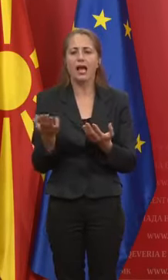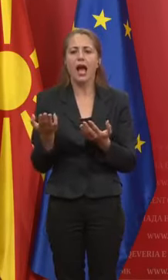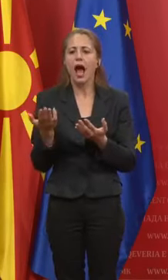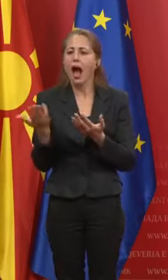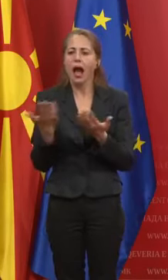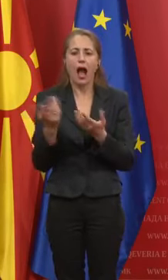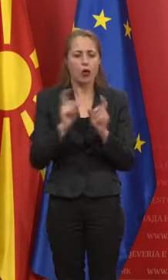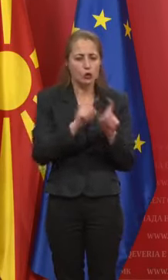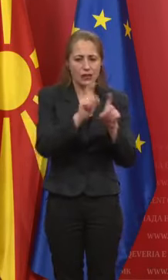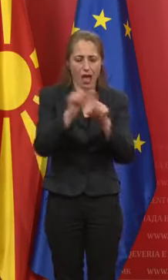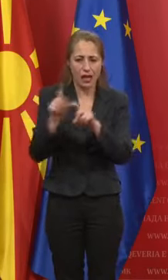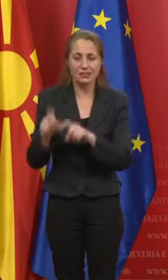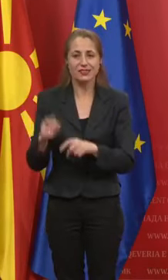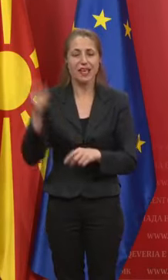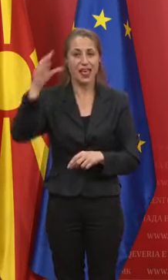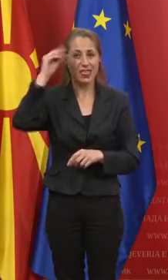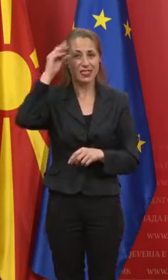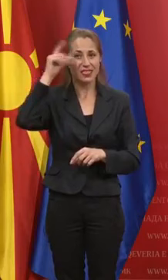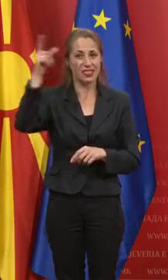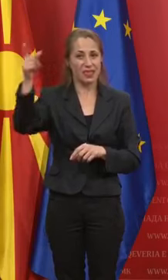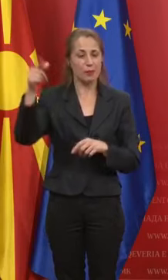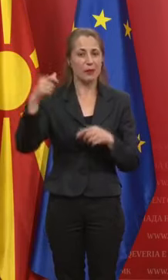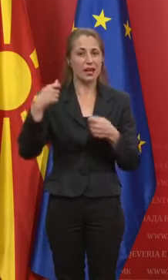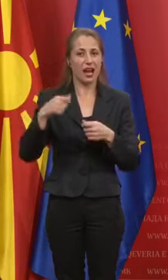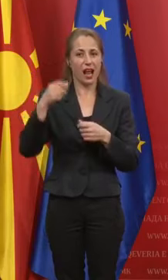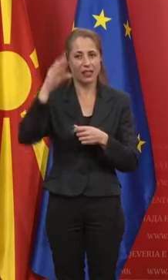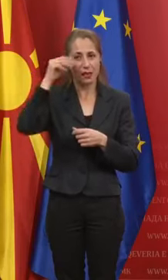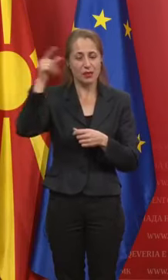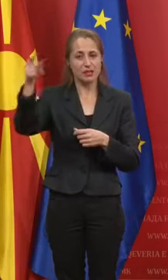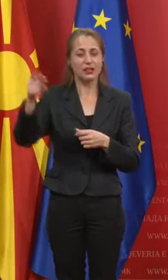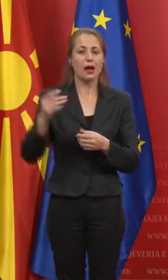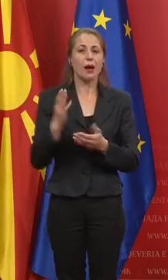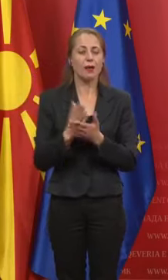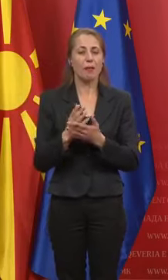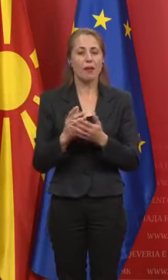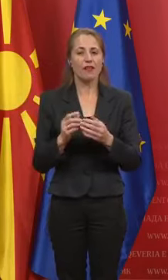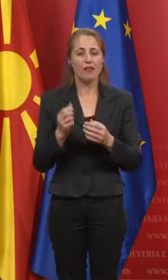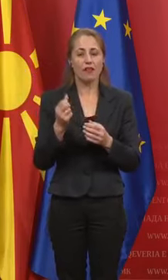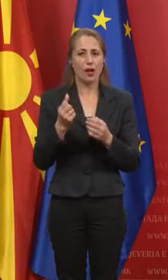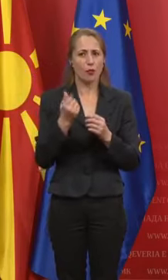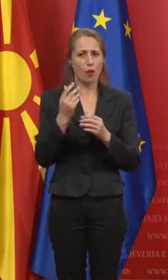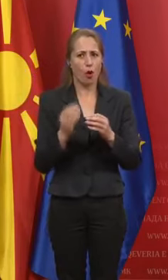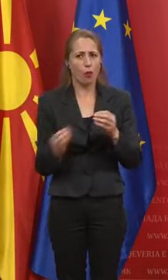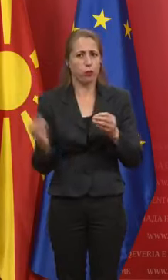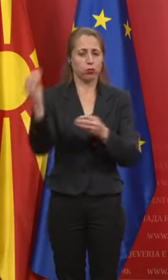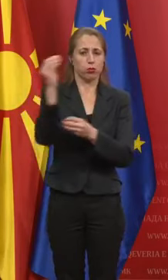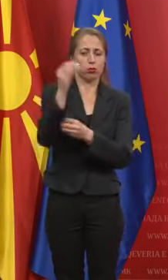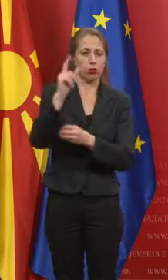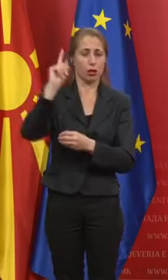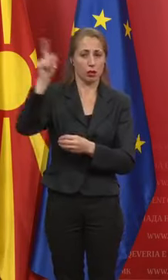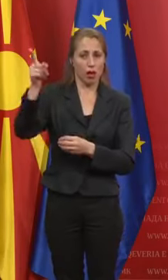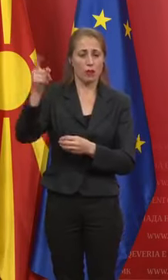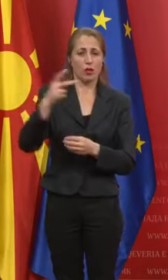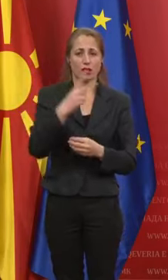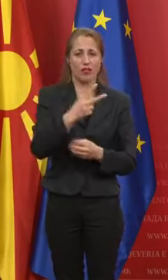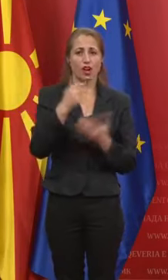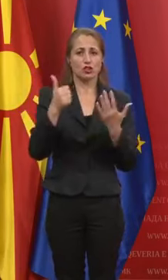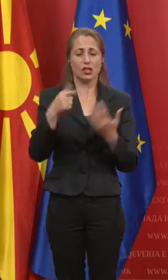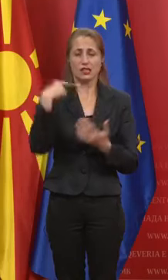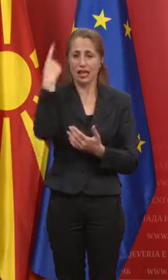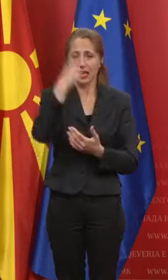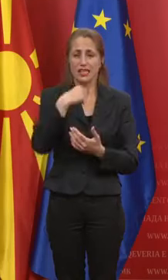повторно примерот во Демир Хисар, кога инциденцата беше многу голема заради вкупниот број од заразени 26 лица